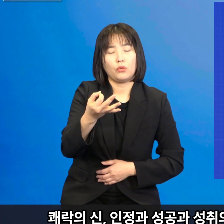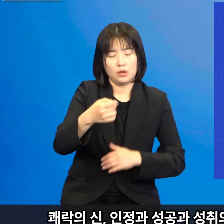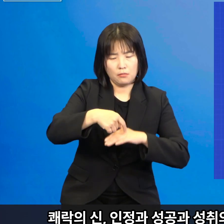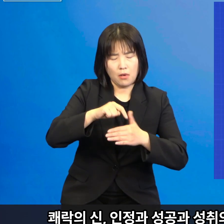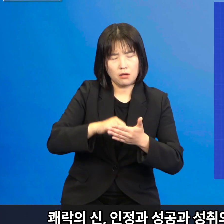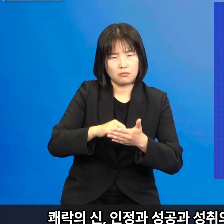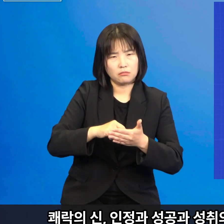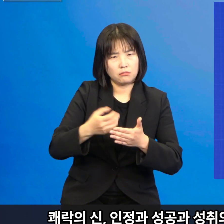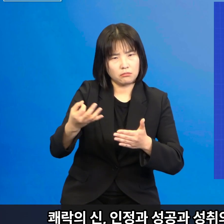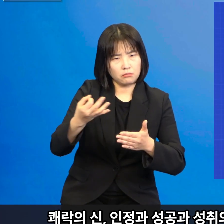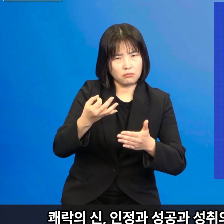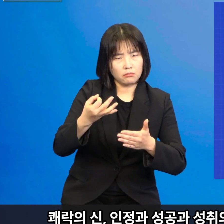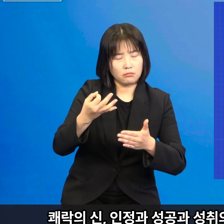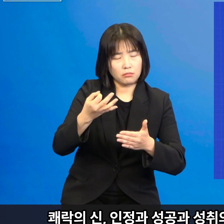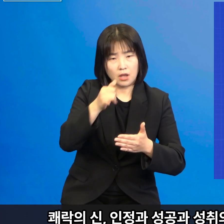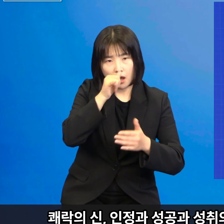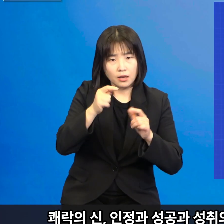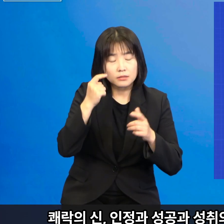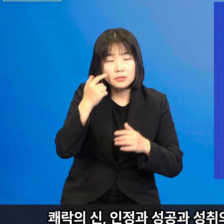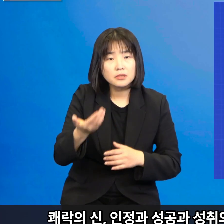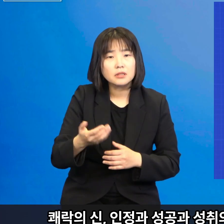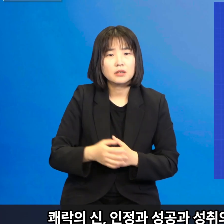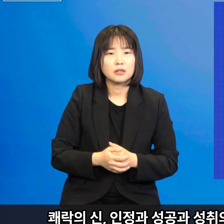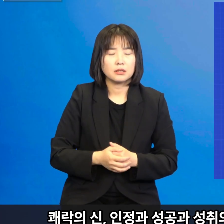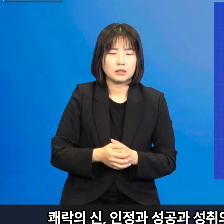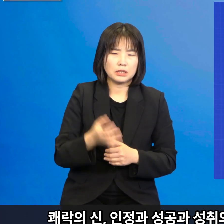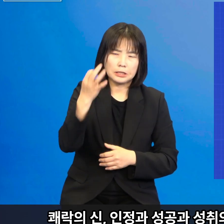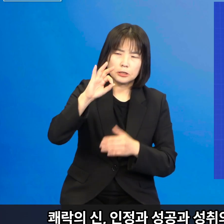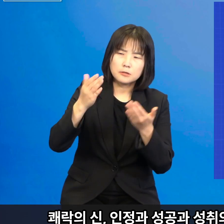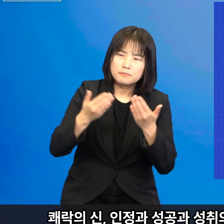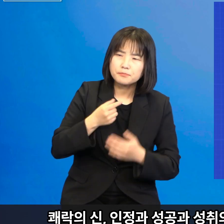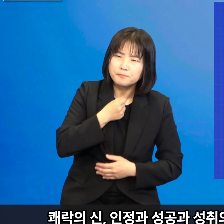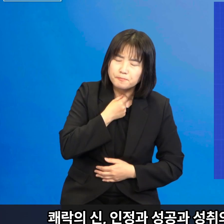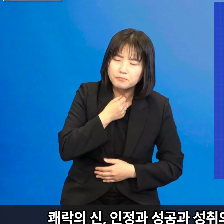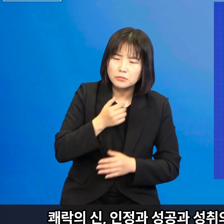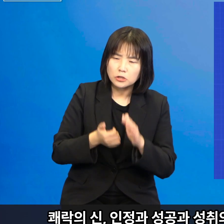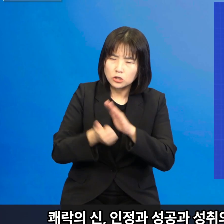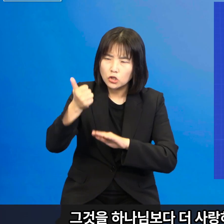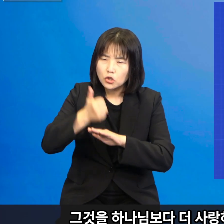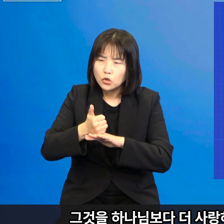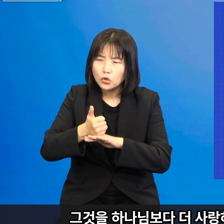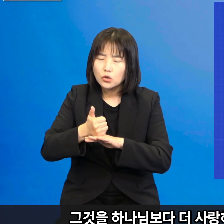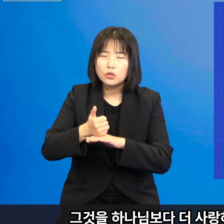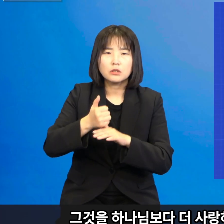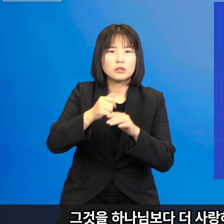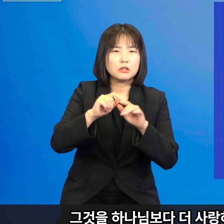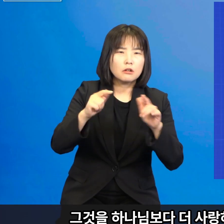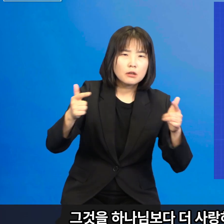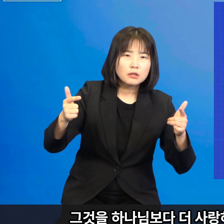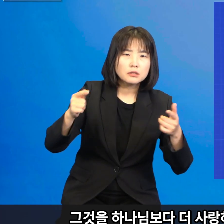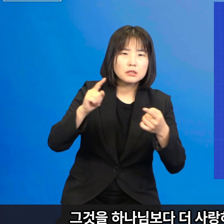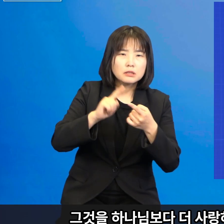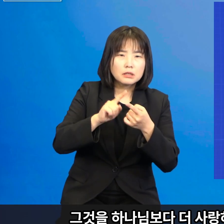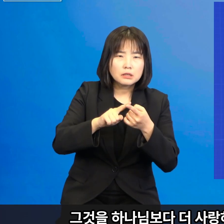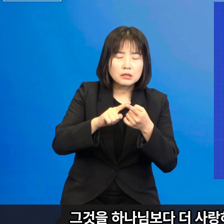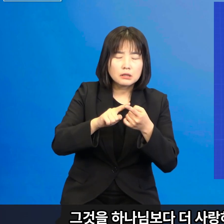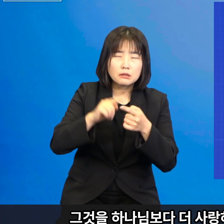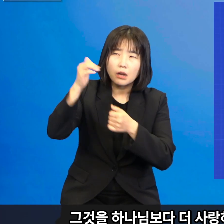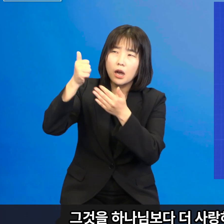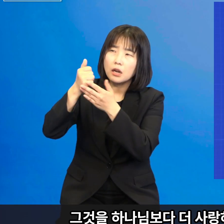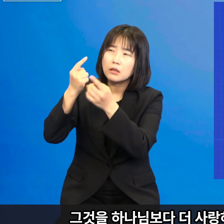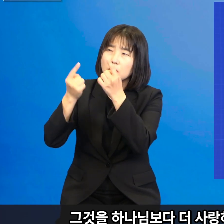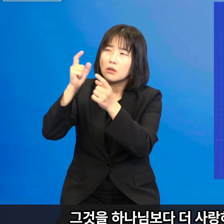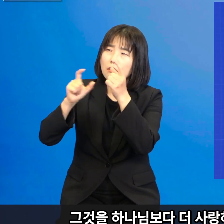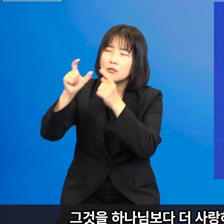쾌락의 신, 인정과 성공과 성취의 신, 다 하나님이 주신 선물인데 그것을 하나님보다 더 사랑하고